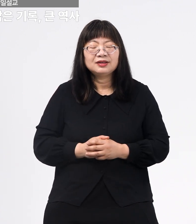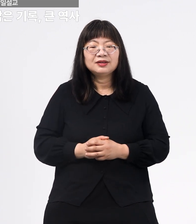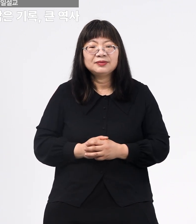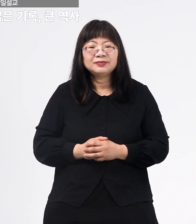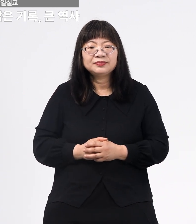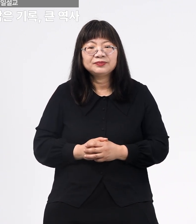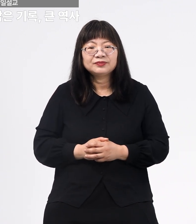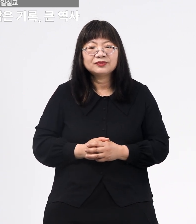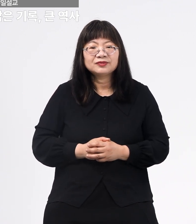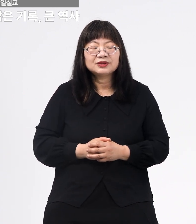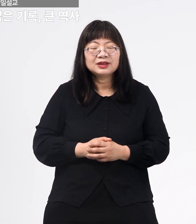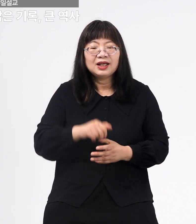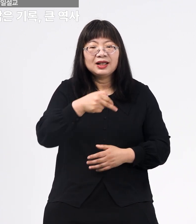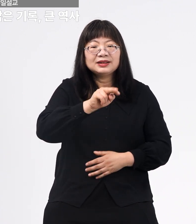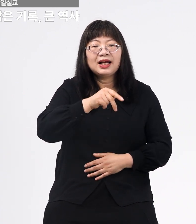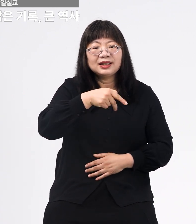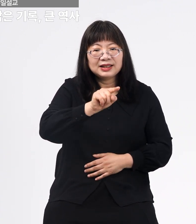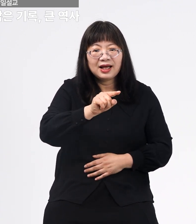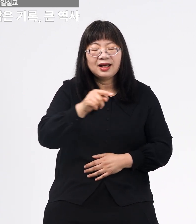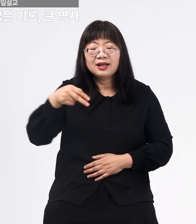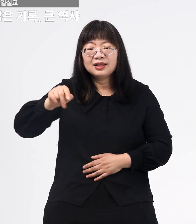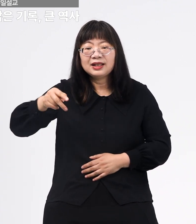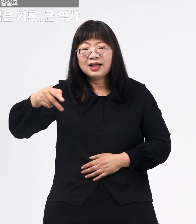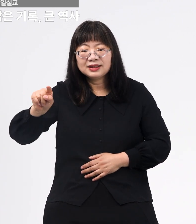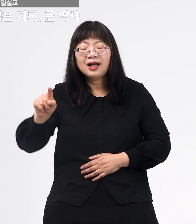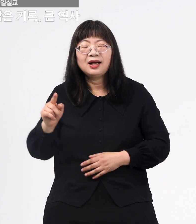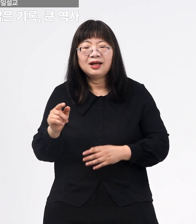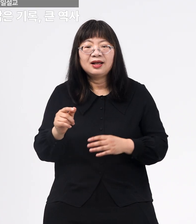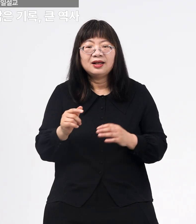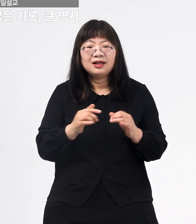사사 사이에 빈틈을